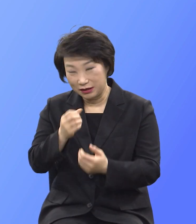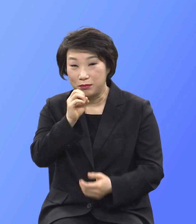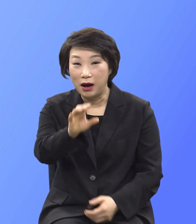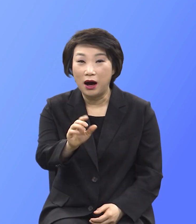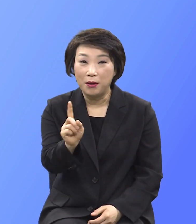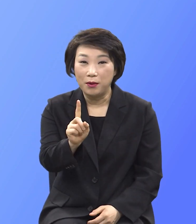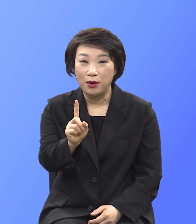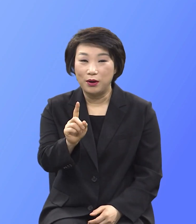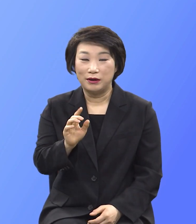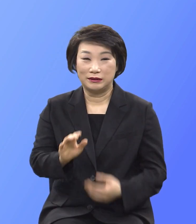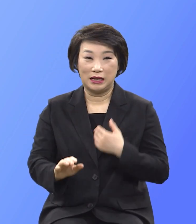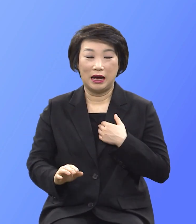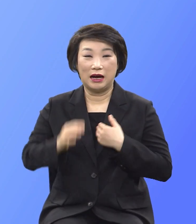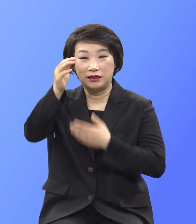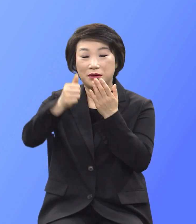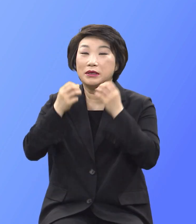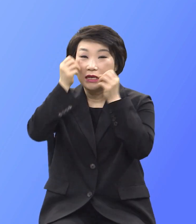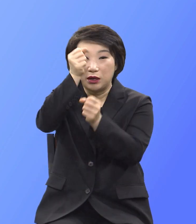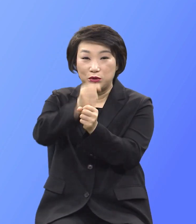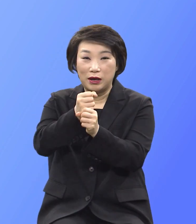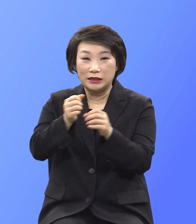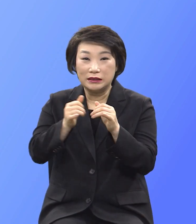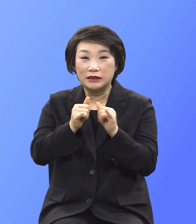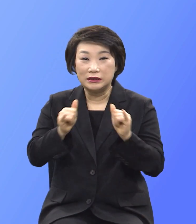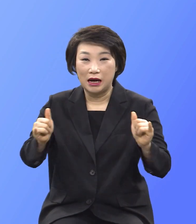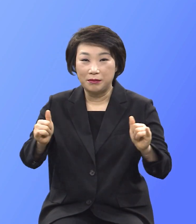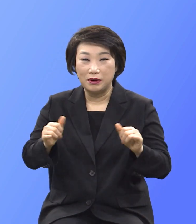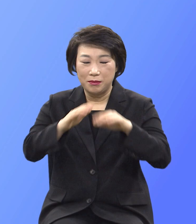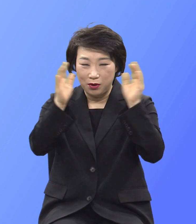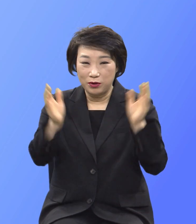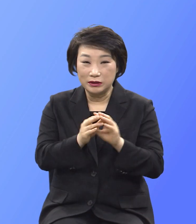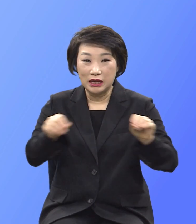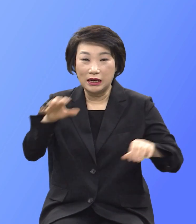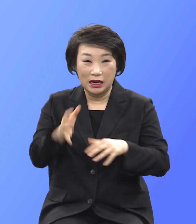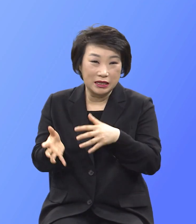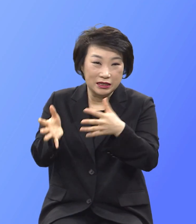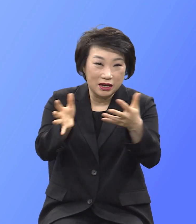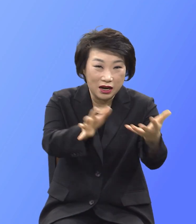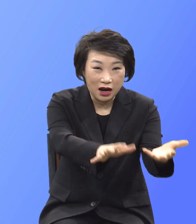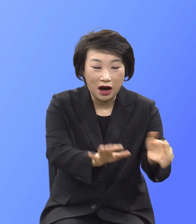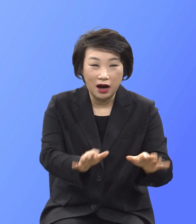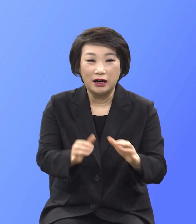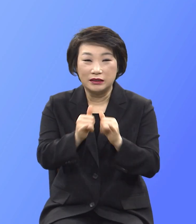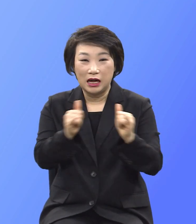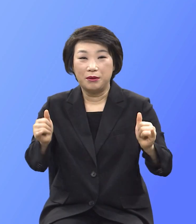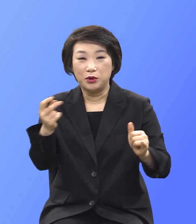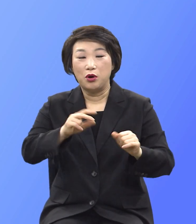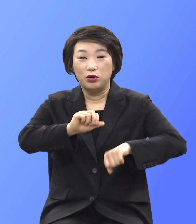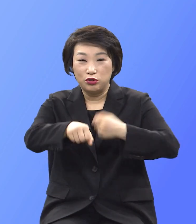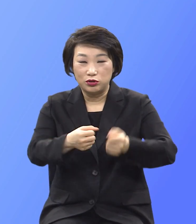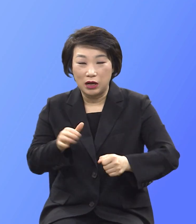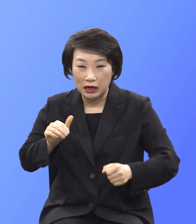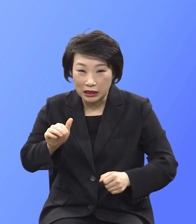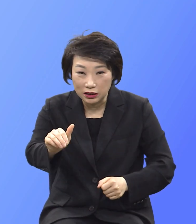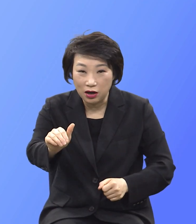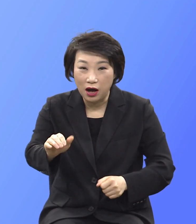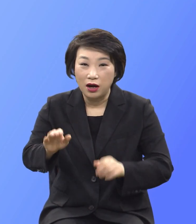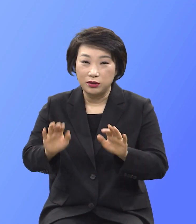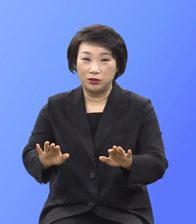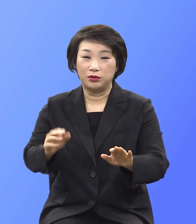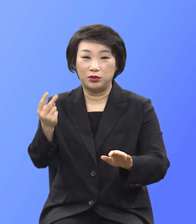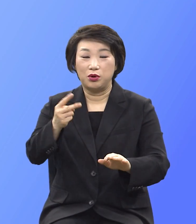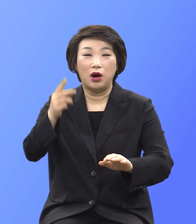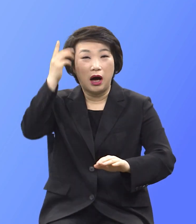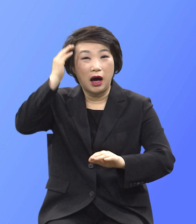근심하시고 가라사대 나의 창조한 사람을 내가 지면에서 쓸어버리되 사람으로부터 육축과 기는